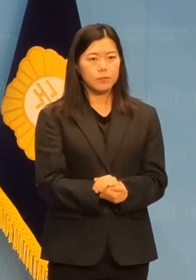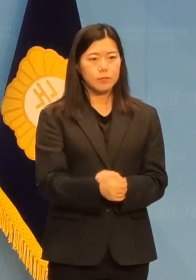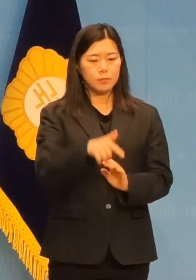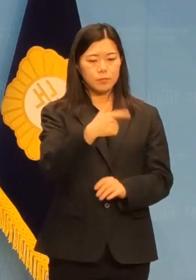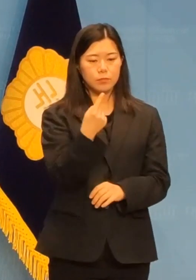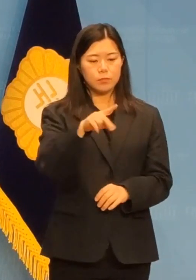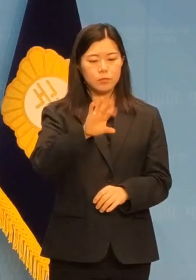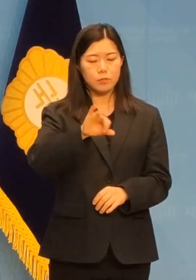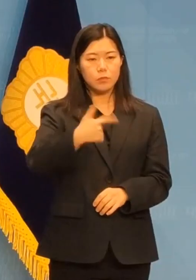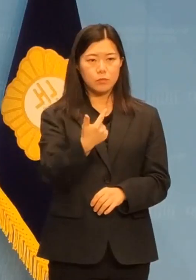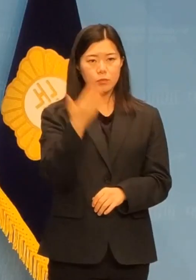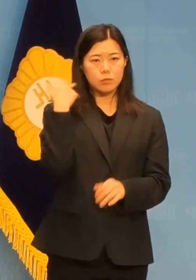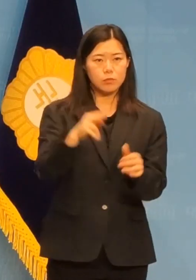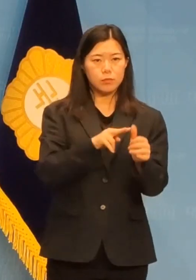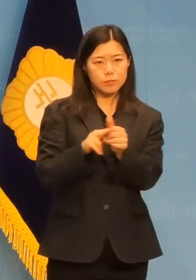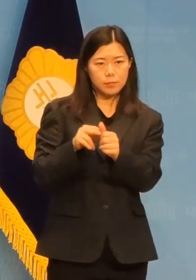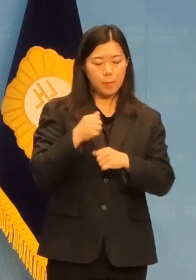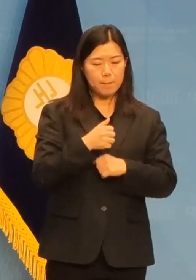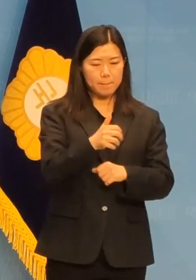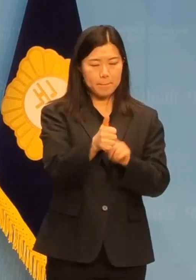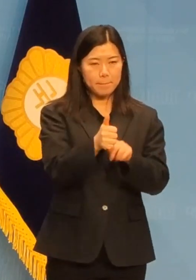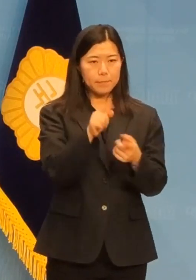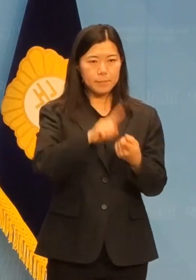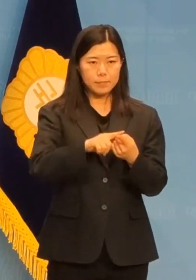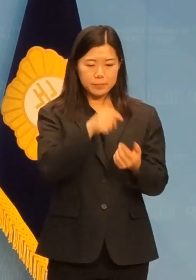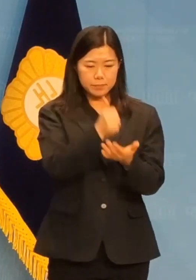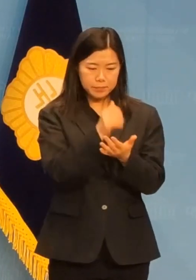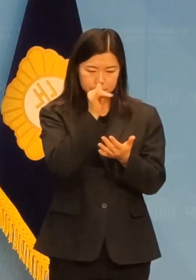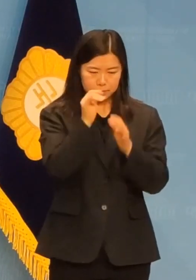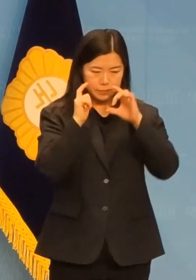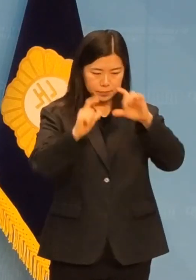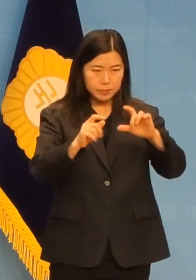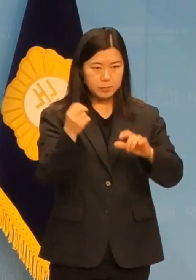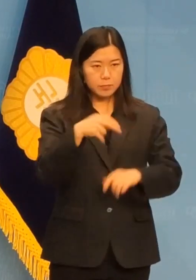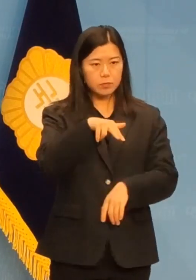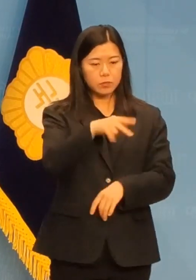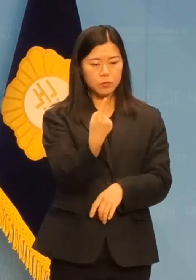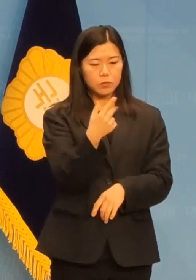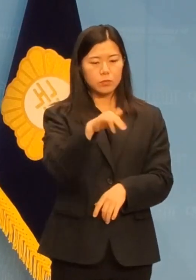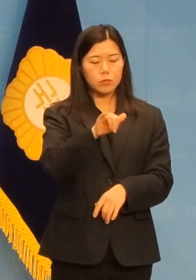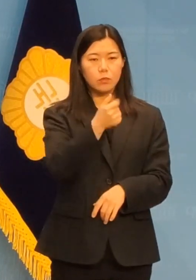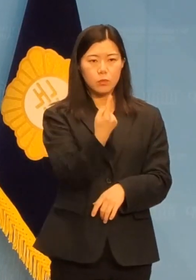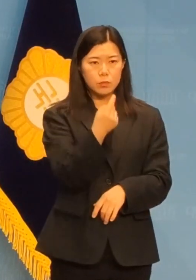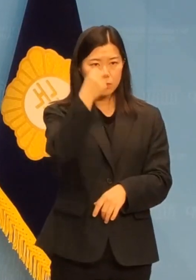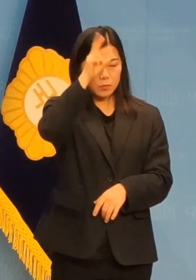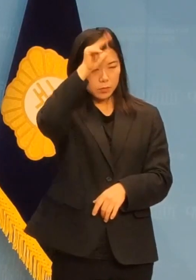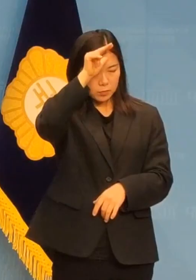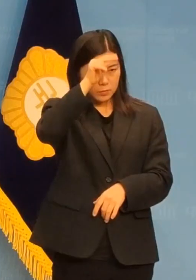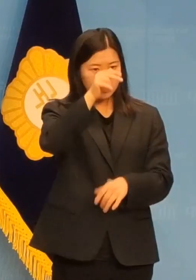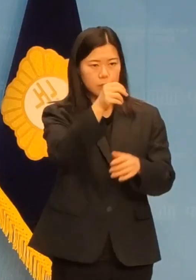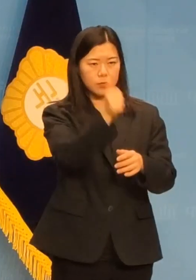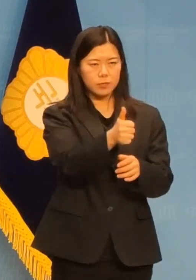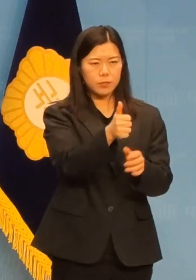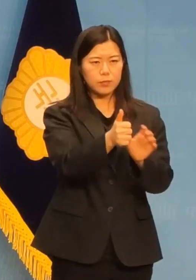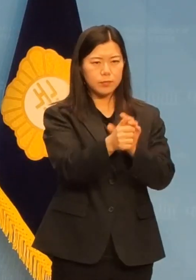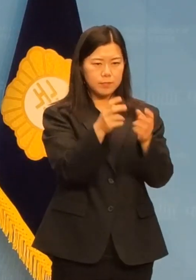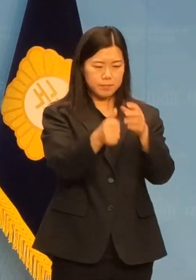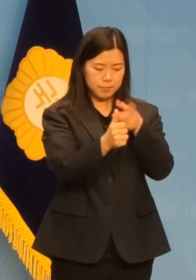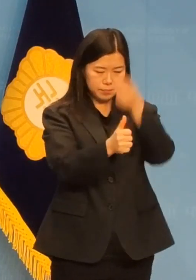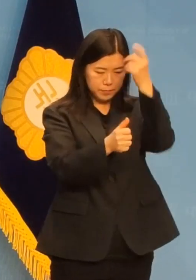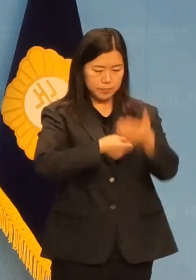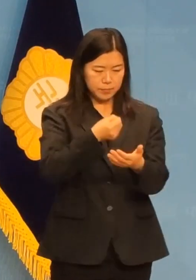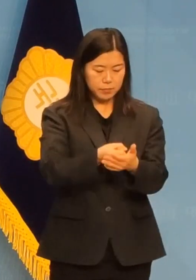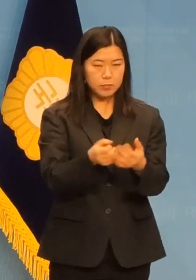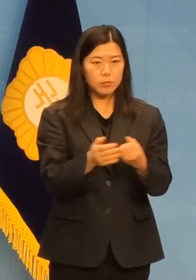노상원 전 정보사령관에 대한 유죄 선고와 조지호 경찰청장 파면 결정으로 12.3